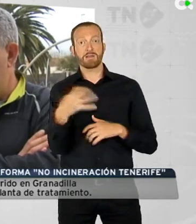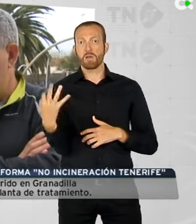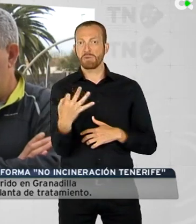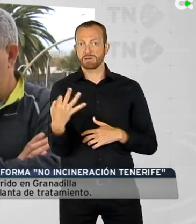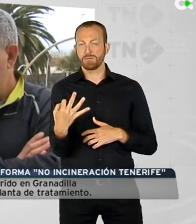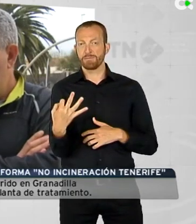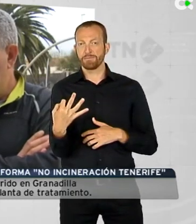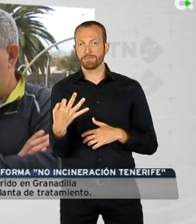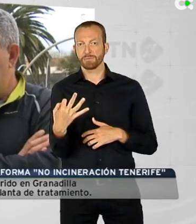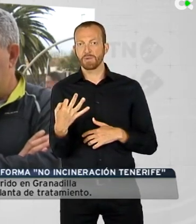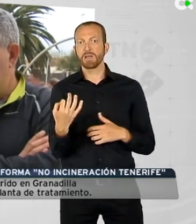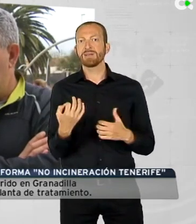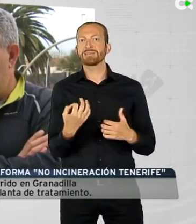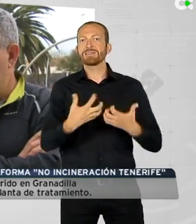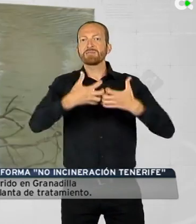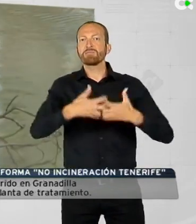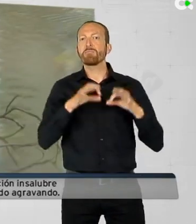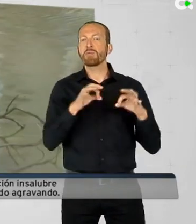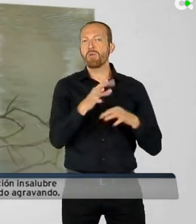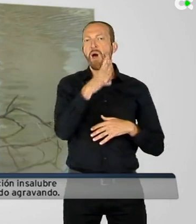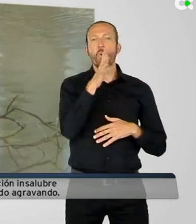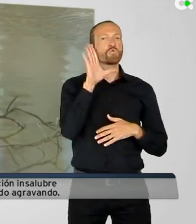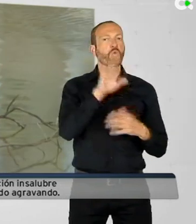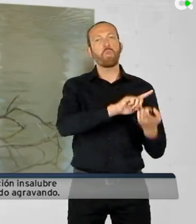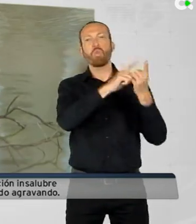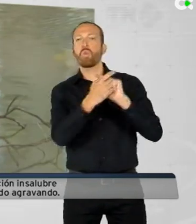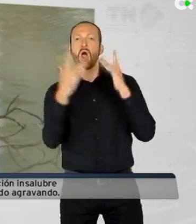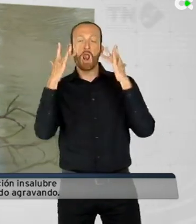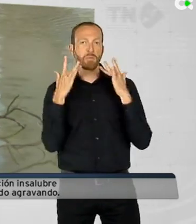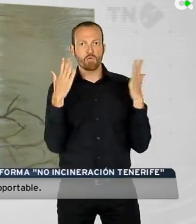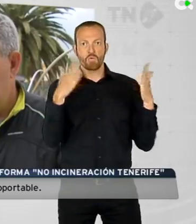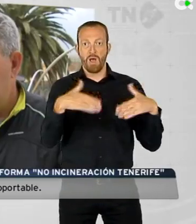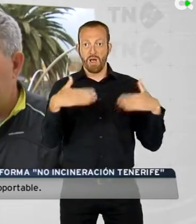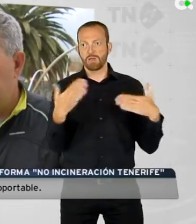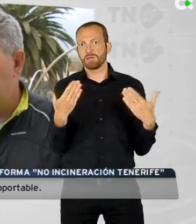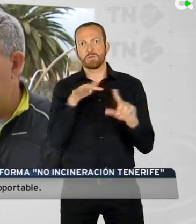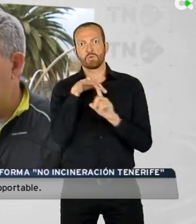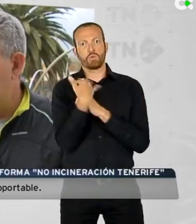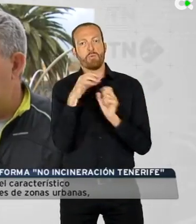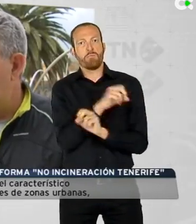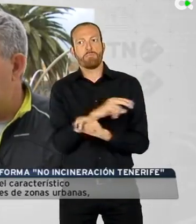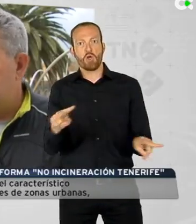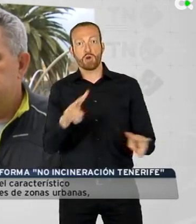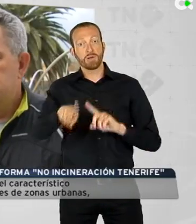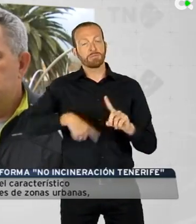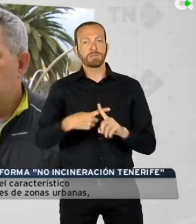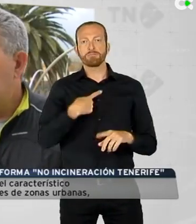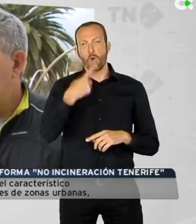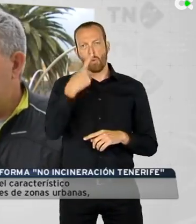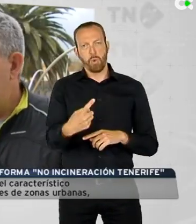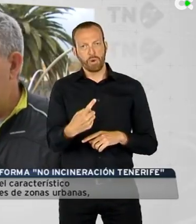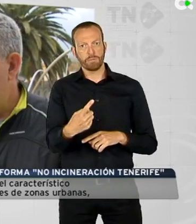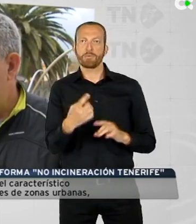existe planta de tratamiento. Una situación insalubre que se ha ido agravando. Es insoportable porque además el olor no